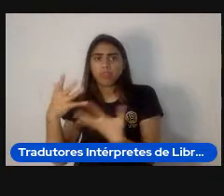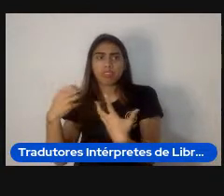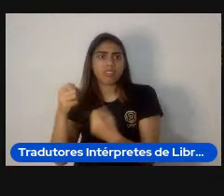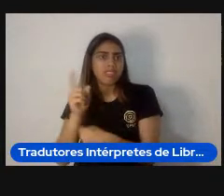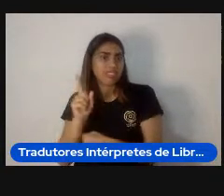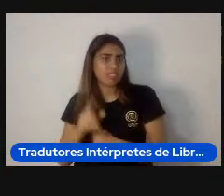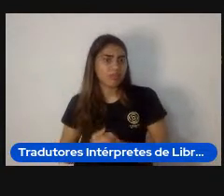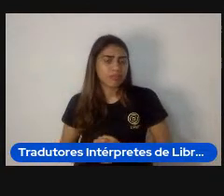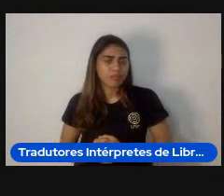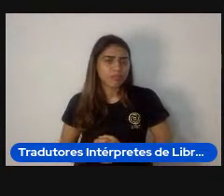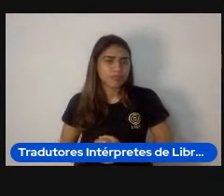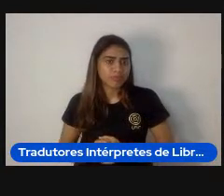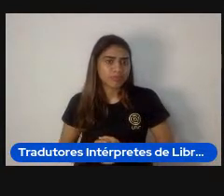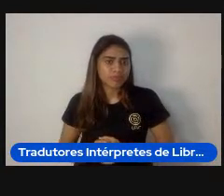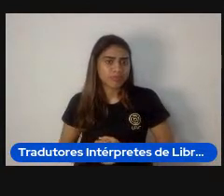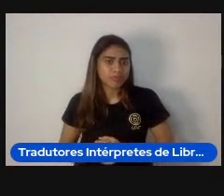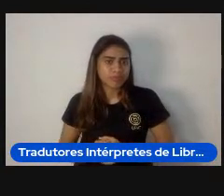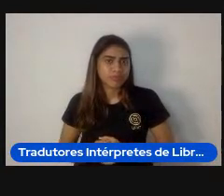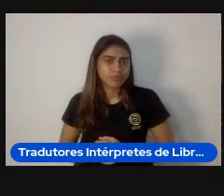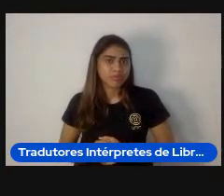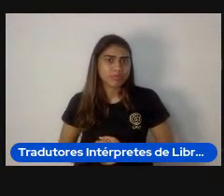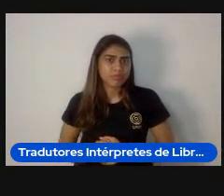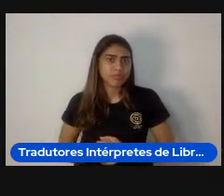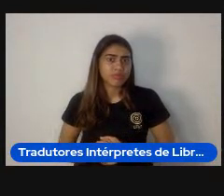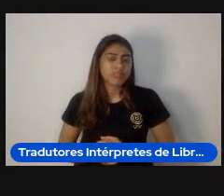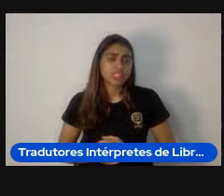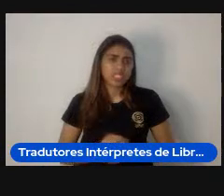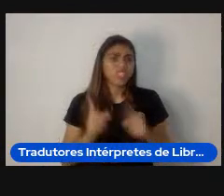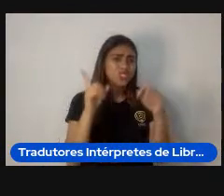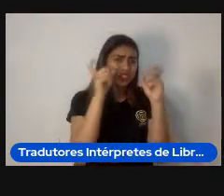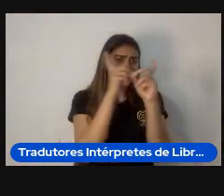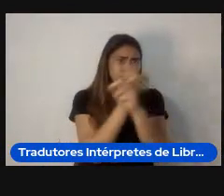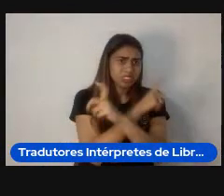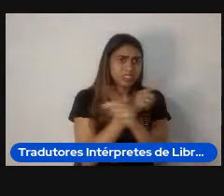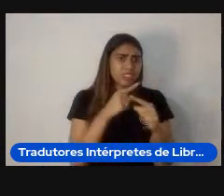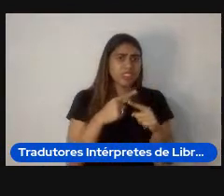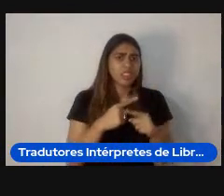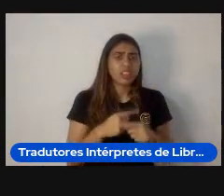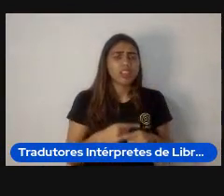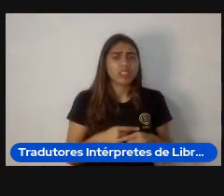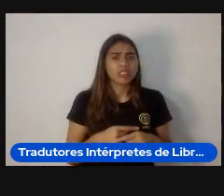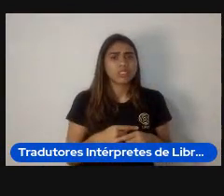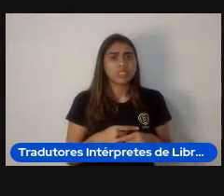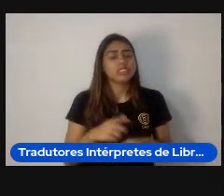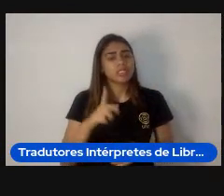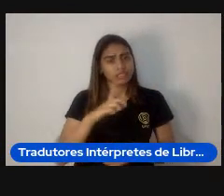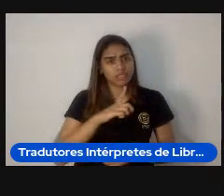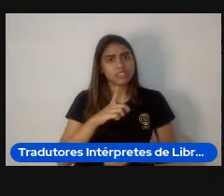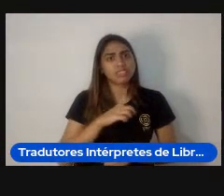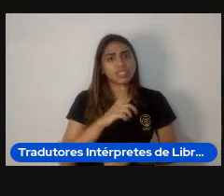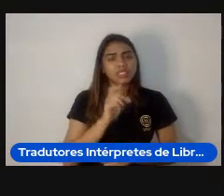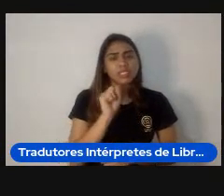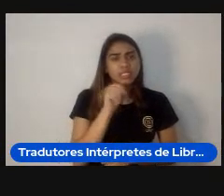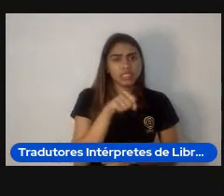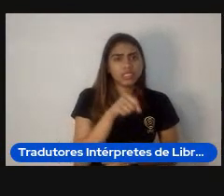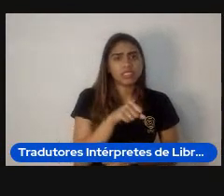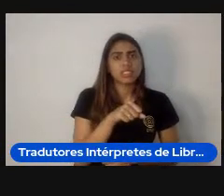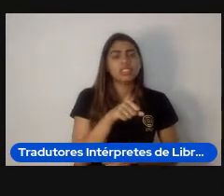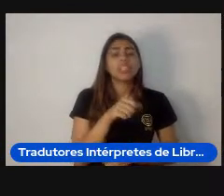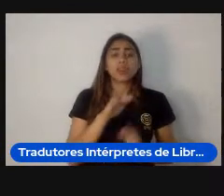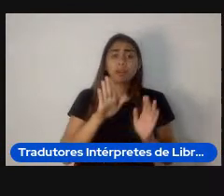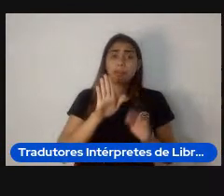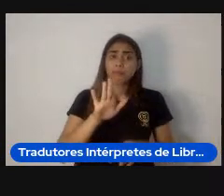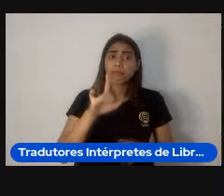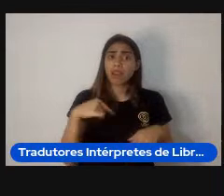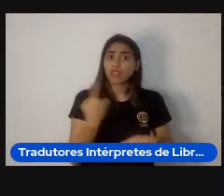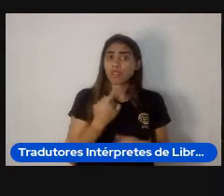possibilidades, ou seja, para o potencial de aprendizagem de cada estudante. Como é que